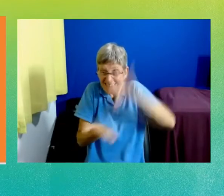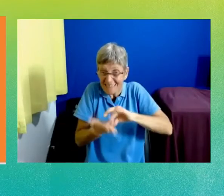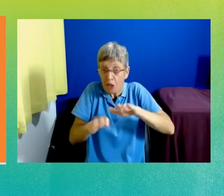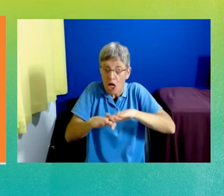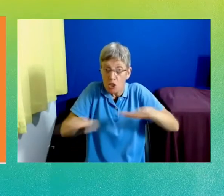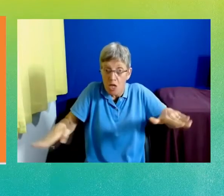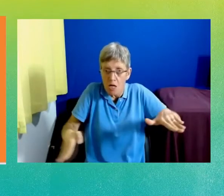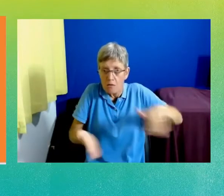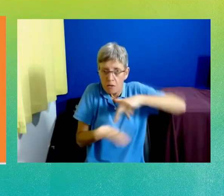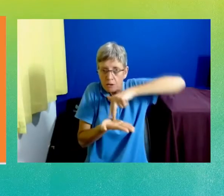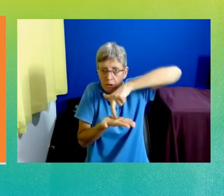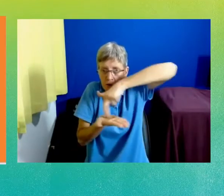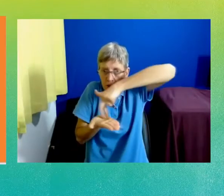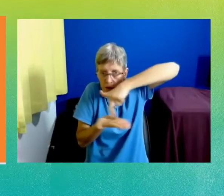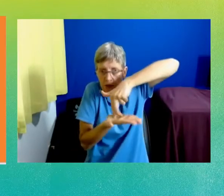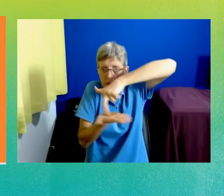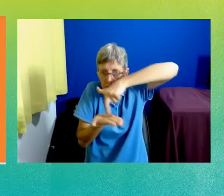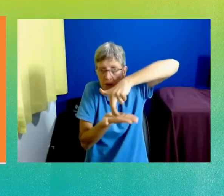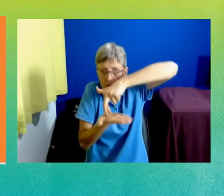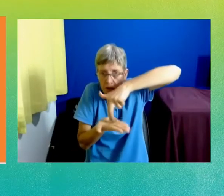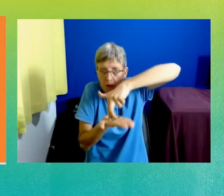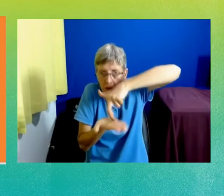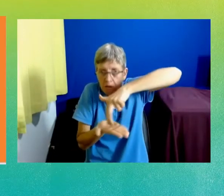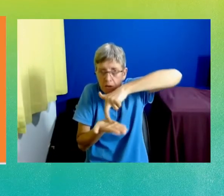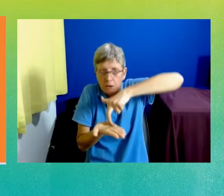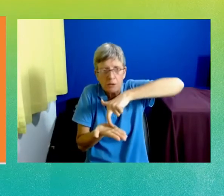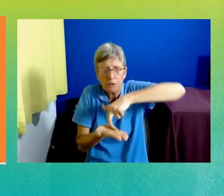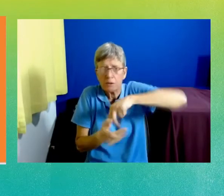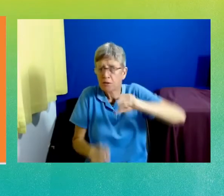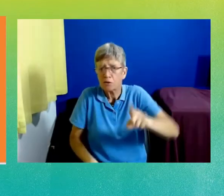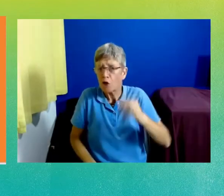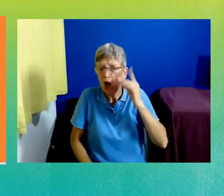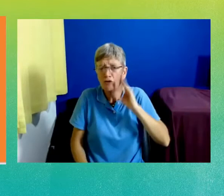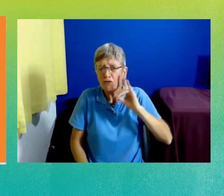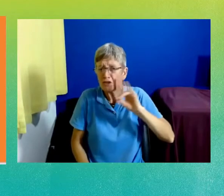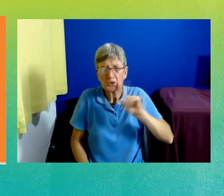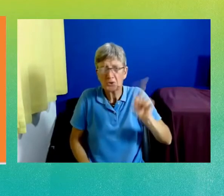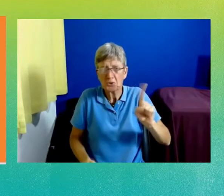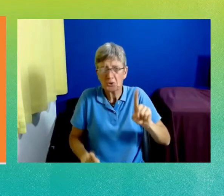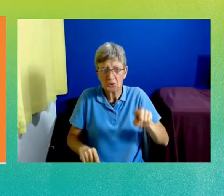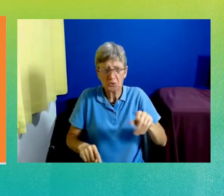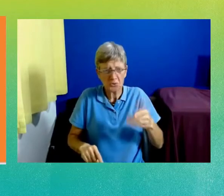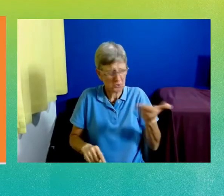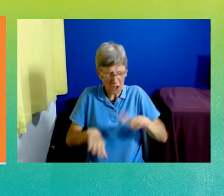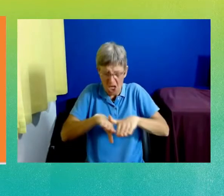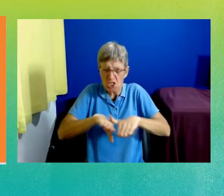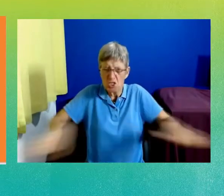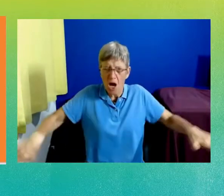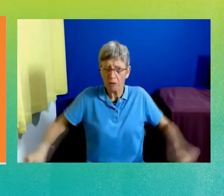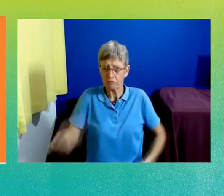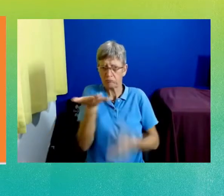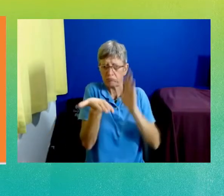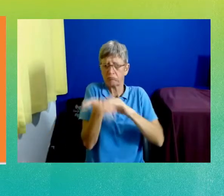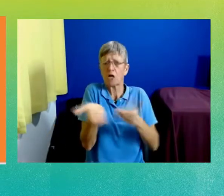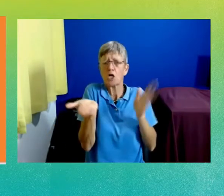conseguir visualizar ali que existe um lápis, um papel sobre a mesa, né, com este movimento.